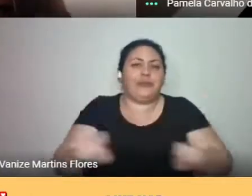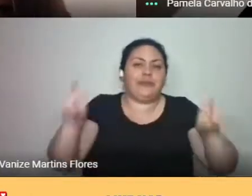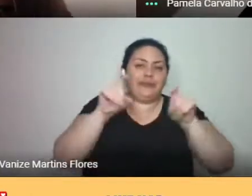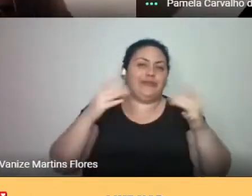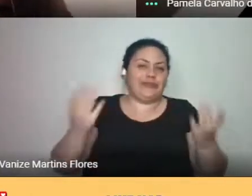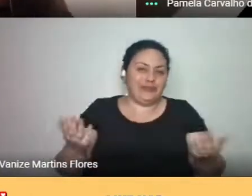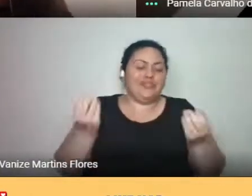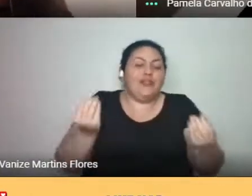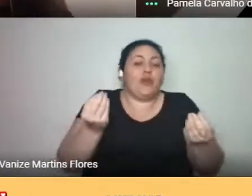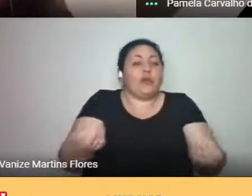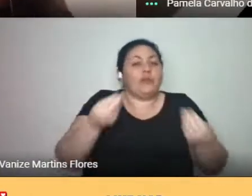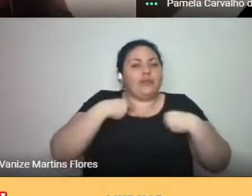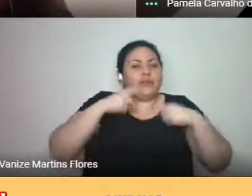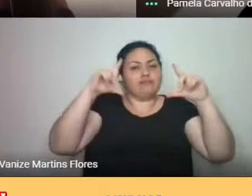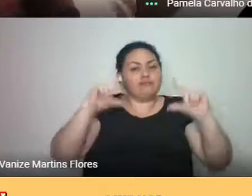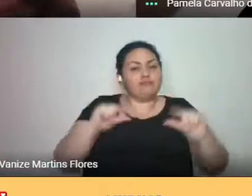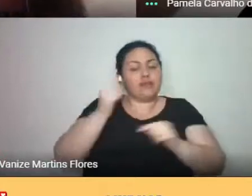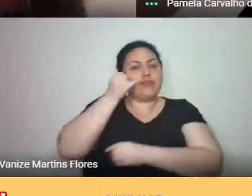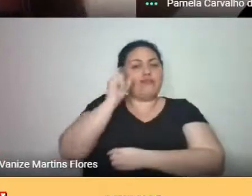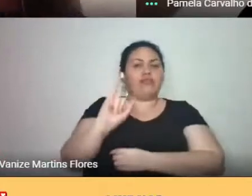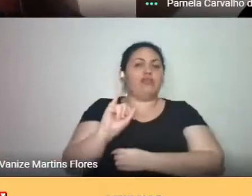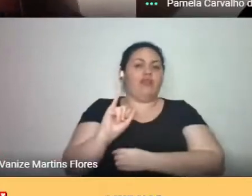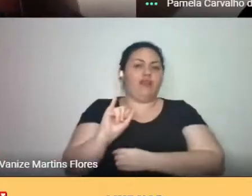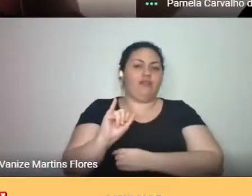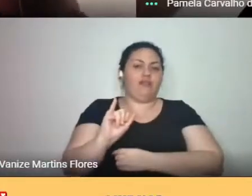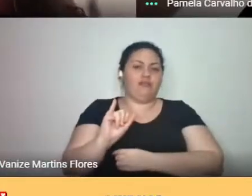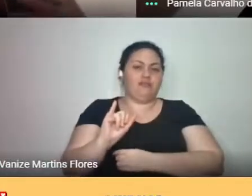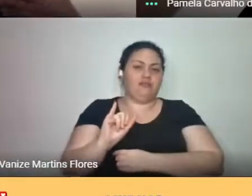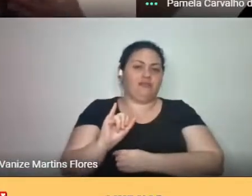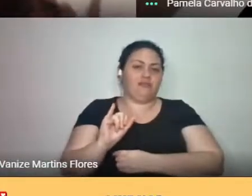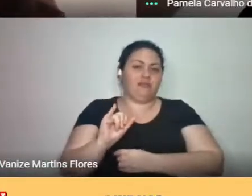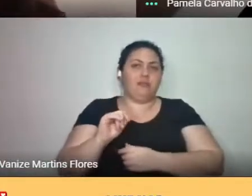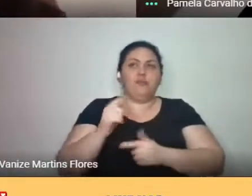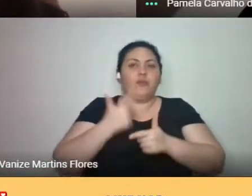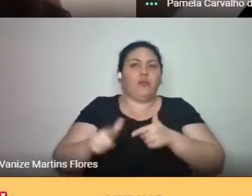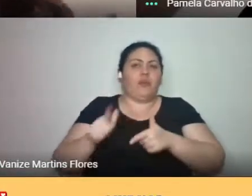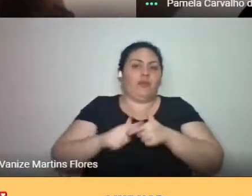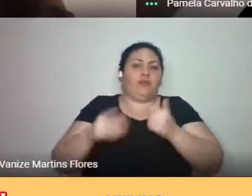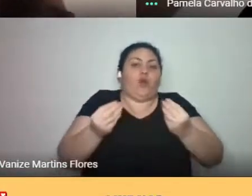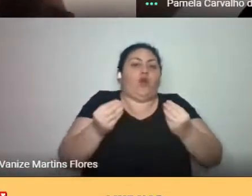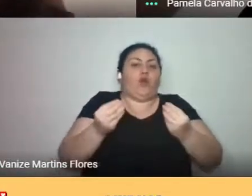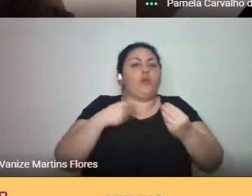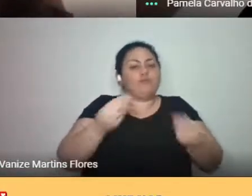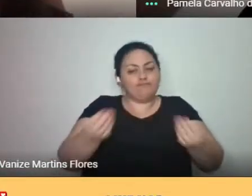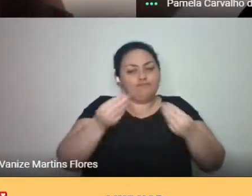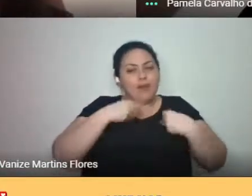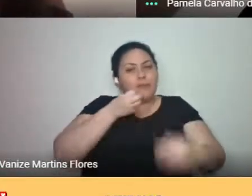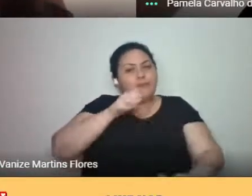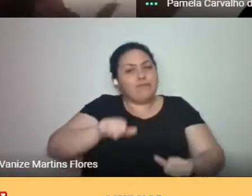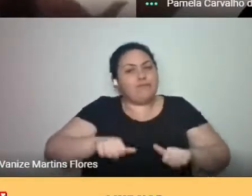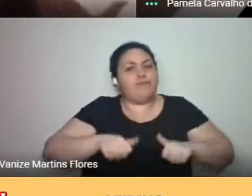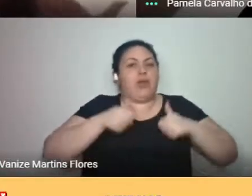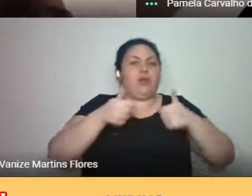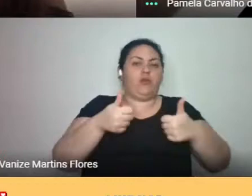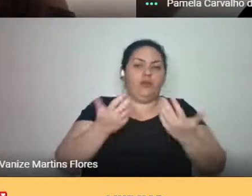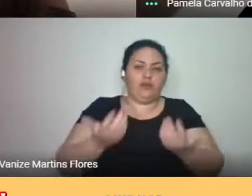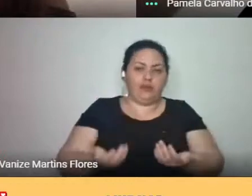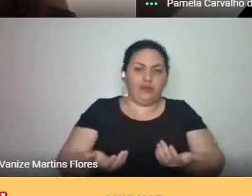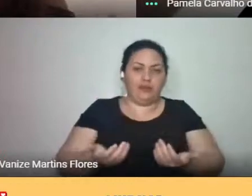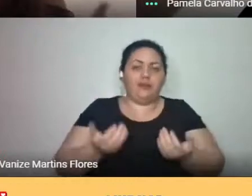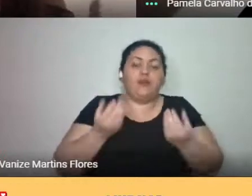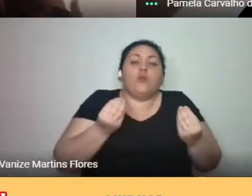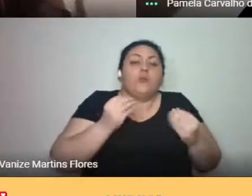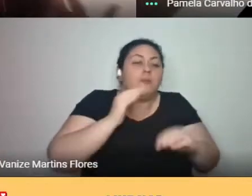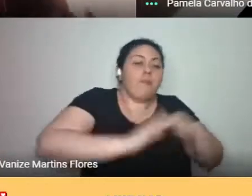para melhorar o meu bem-estar, né? E como eu posso fazer isso? Quais são as atividades que eu preciso talvez retomar, que eu